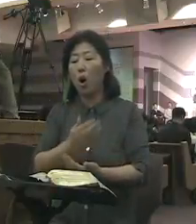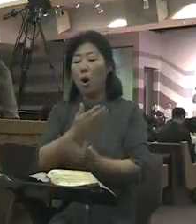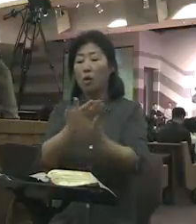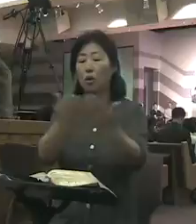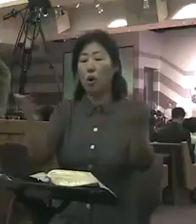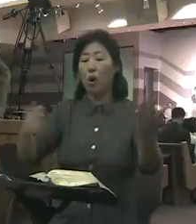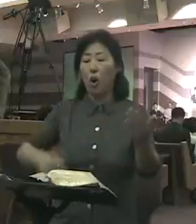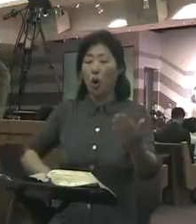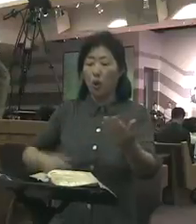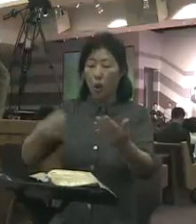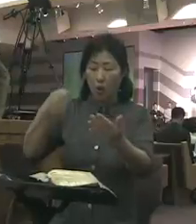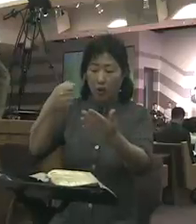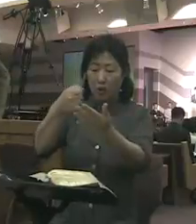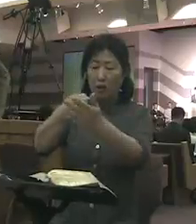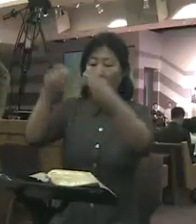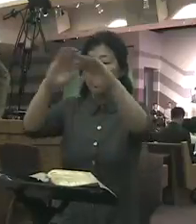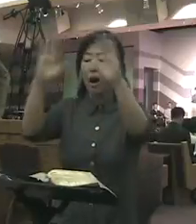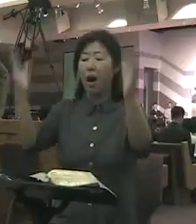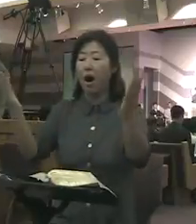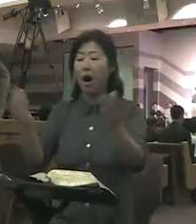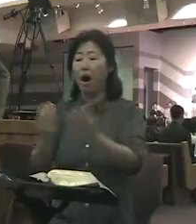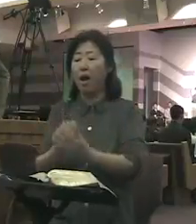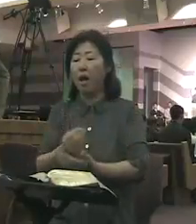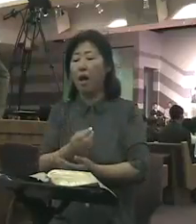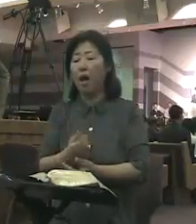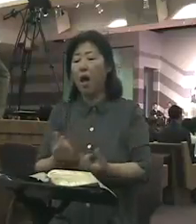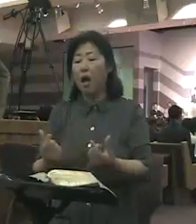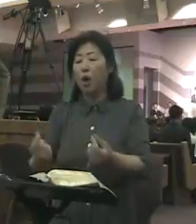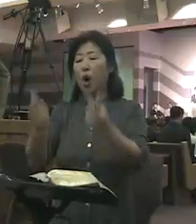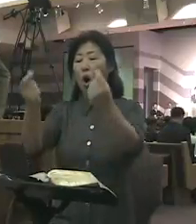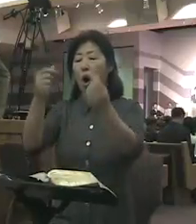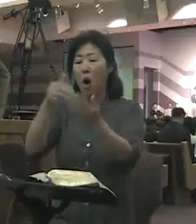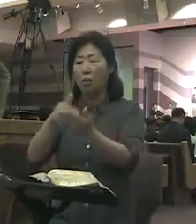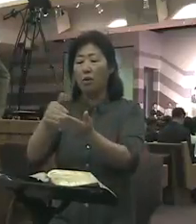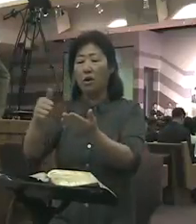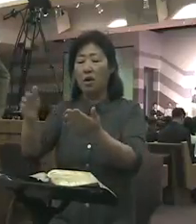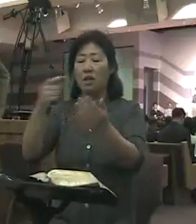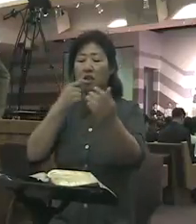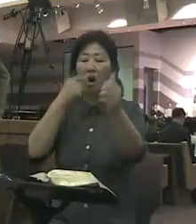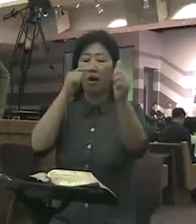너